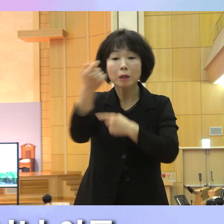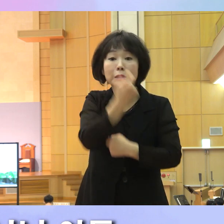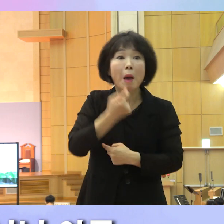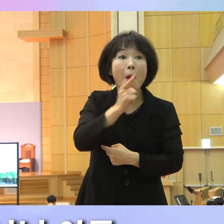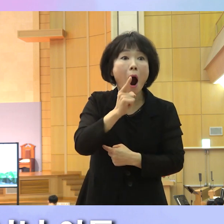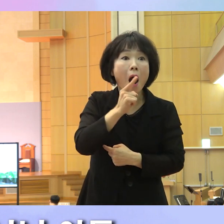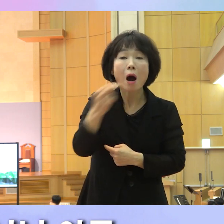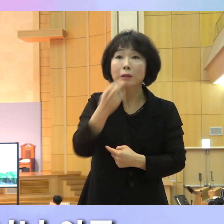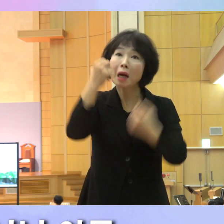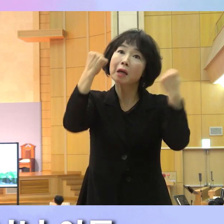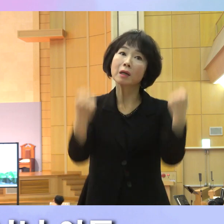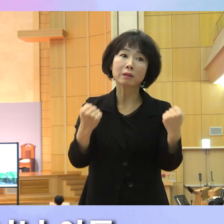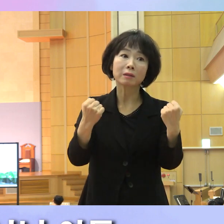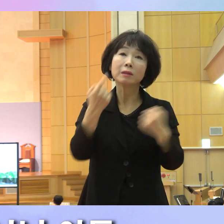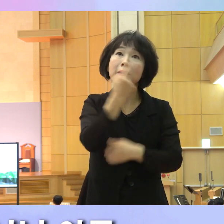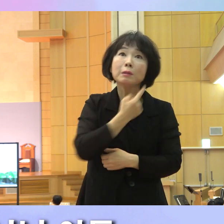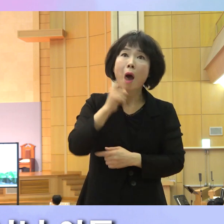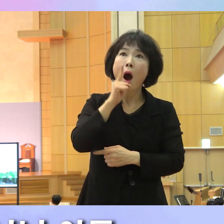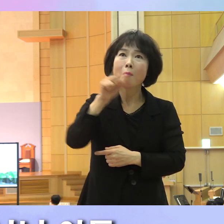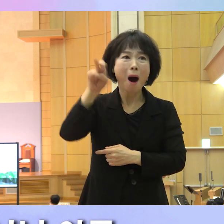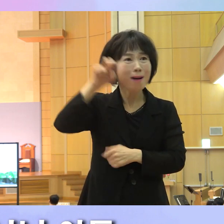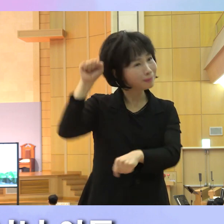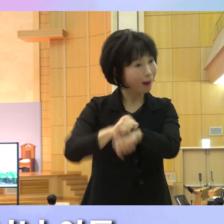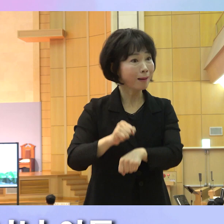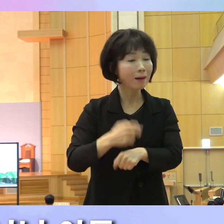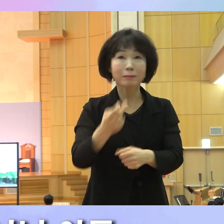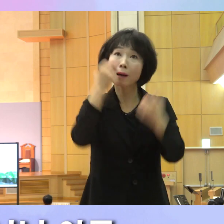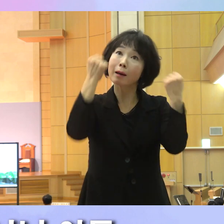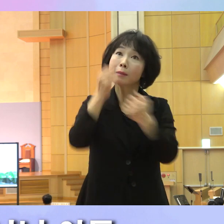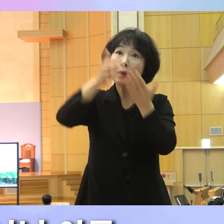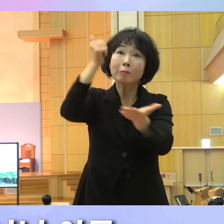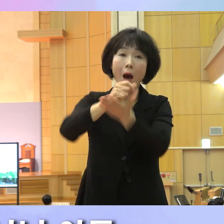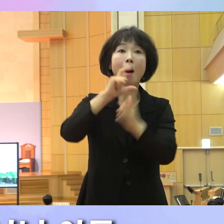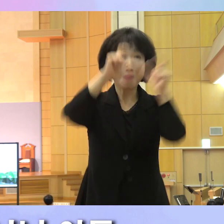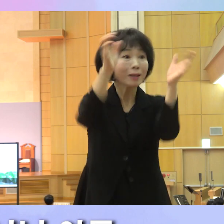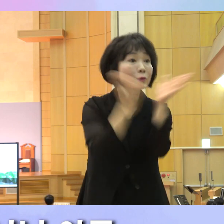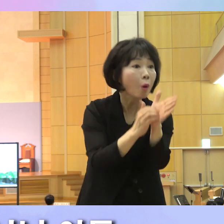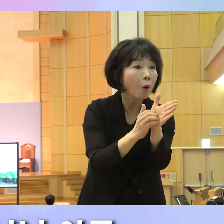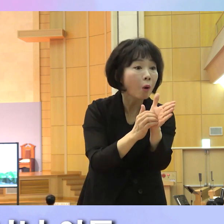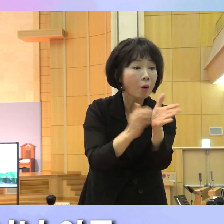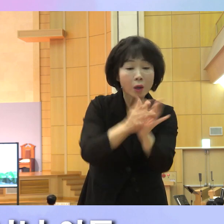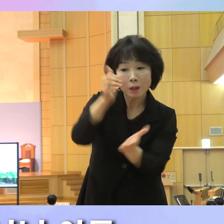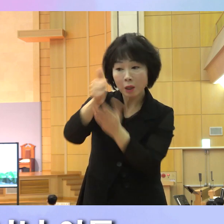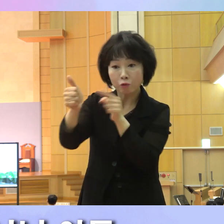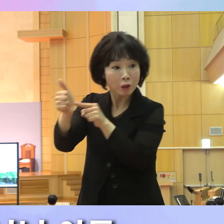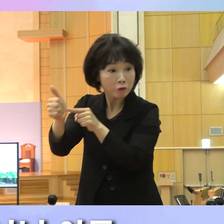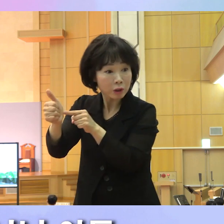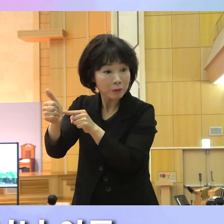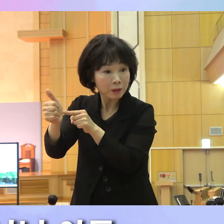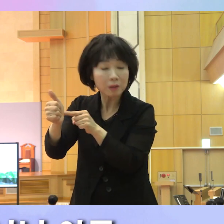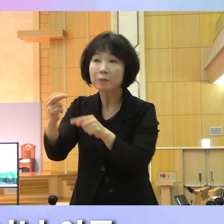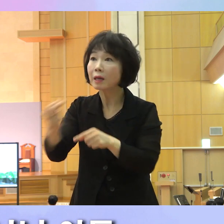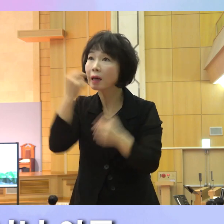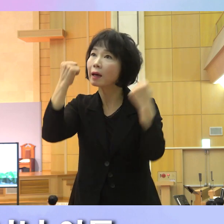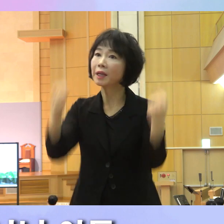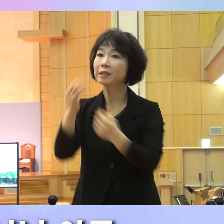사람들도 살아계신 하나님이라고 하는 말을 하고 있어요. 예수님도 살아계신 하나님이라는 말을 하고